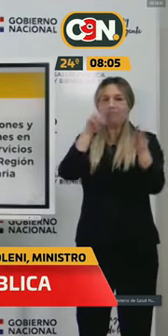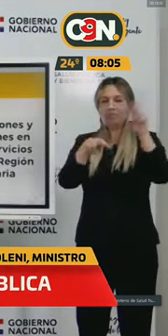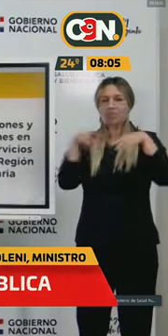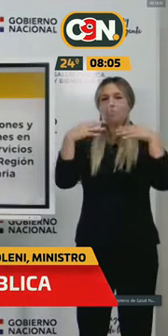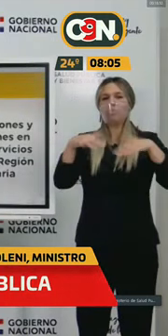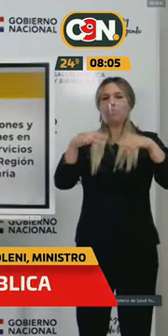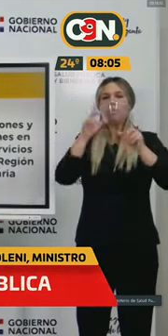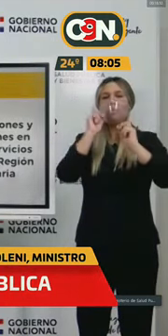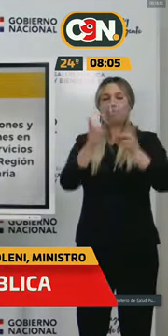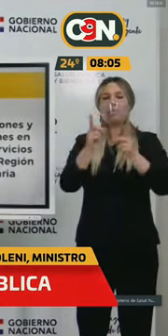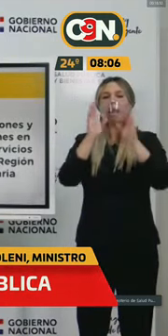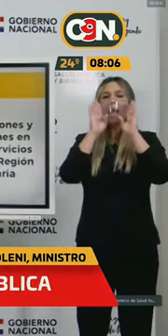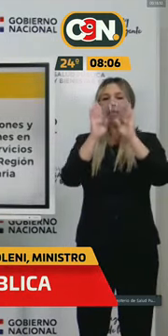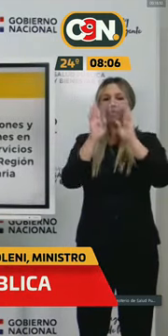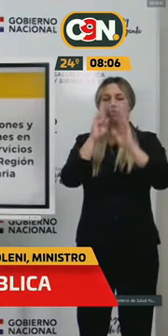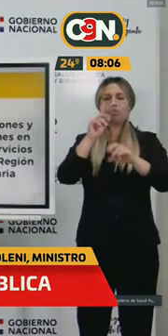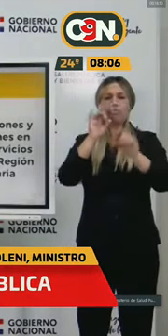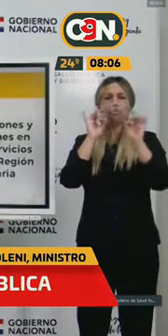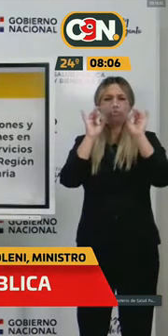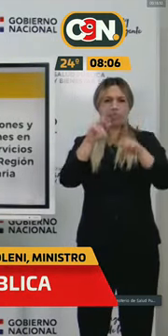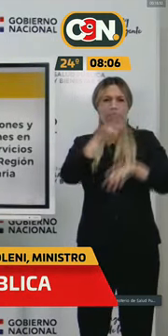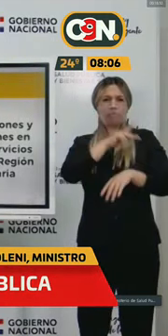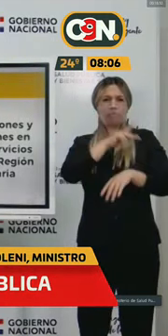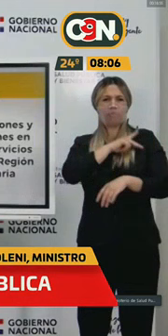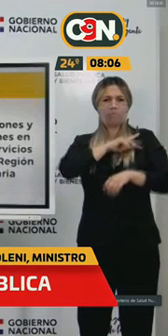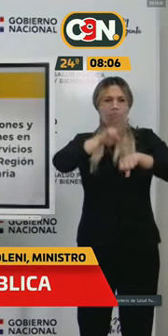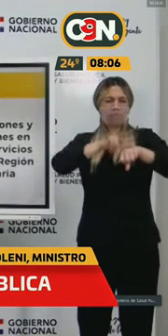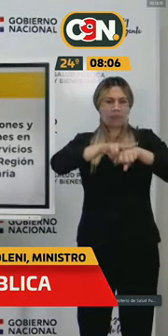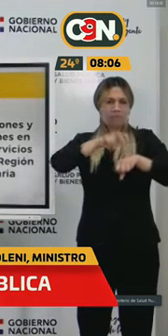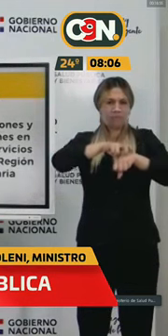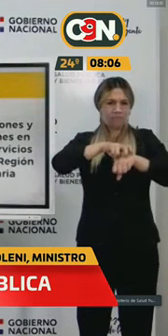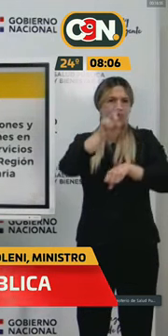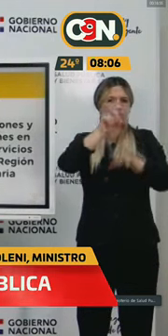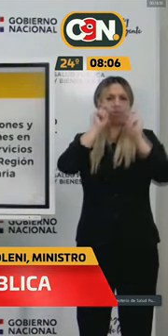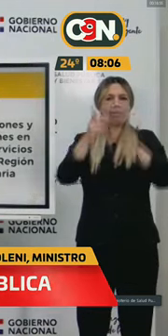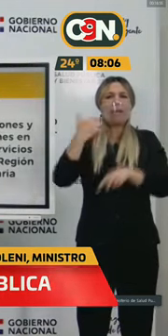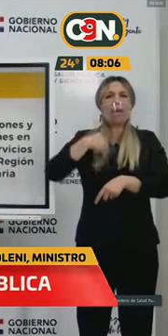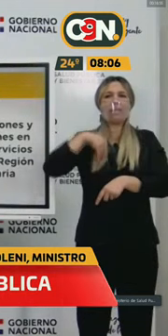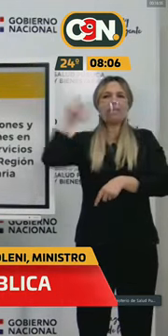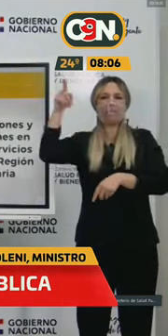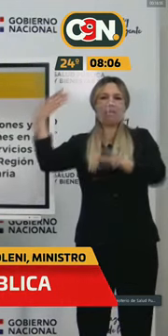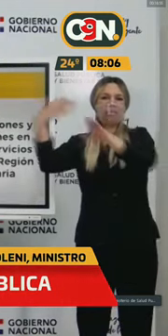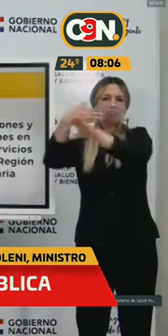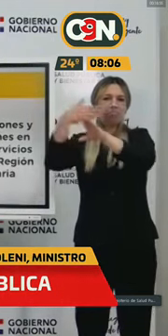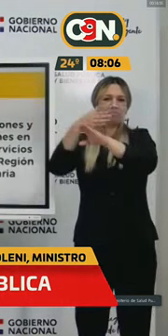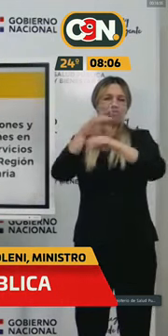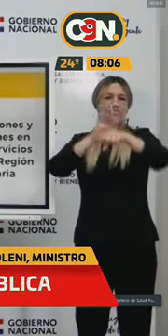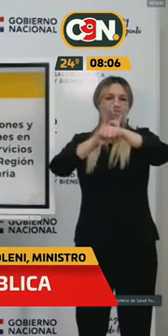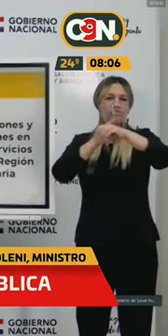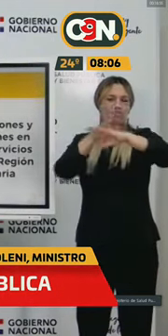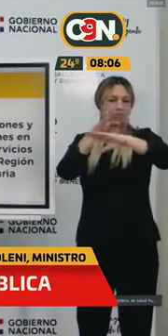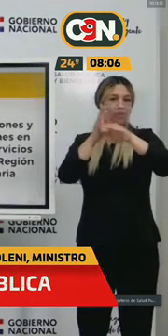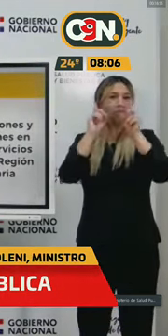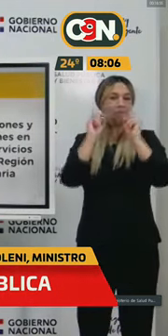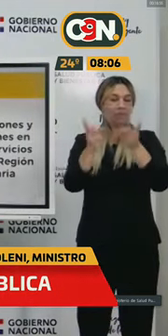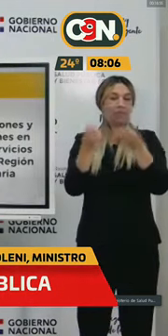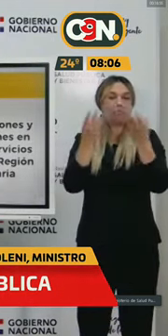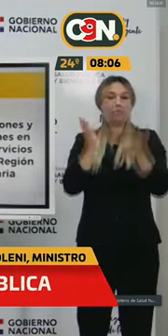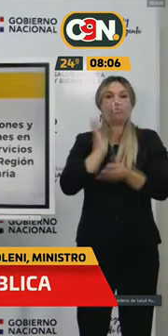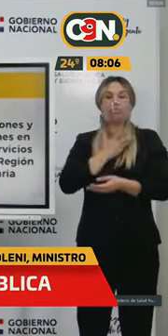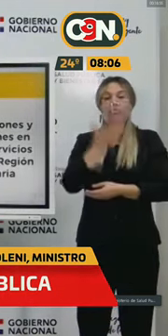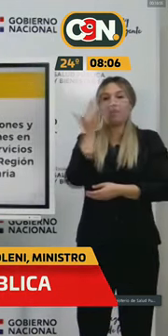ciudadanos argentinos. Entonces, un recorrido realmente muy fructífero, muy auspicioso que hemos llevado